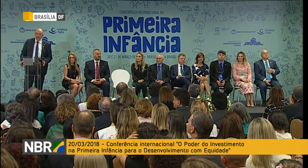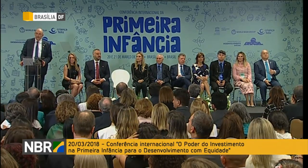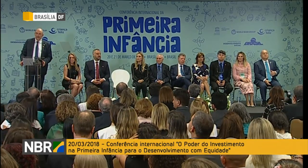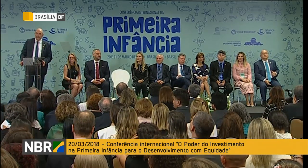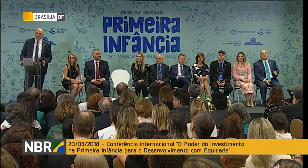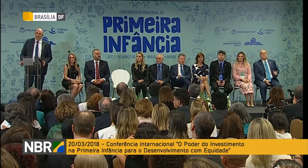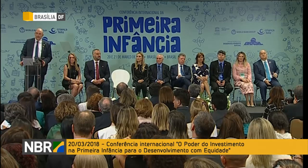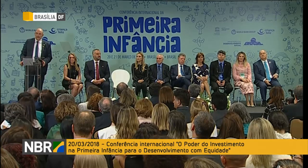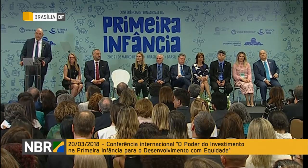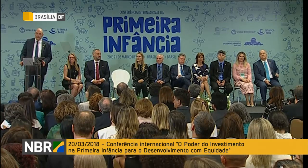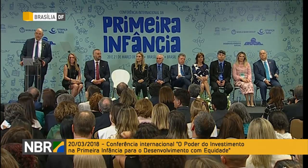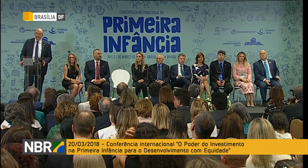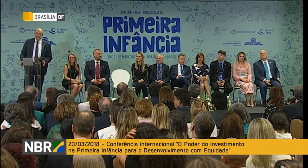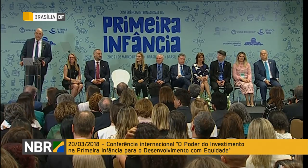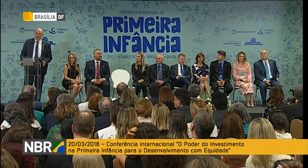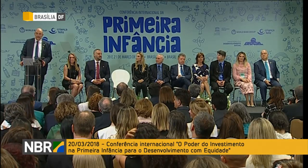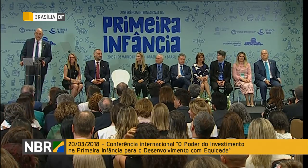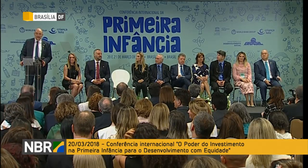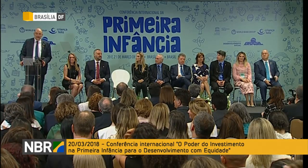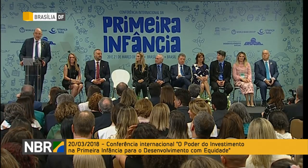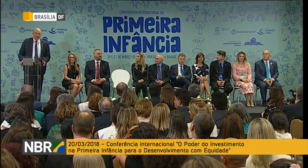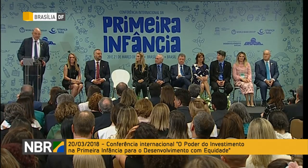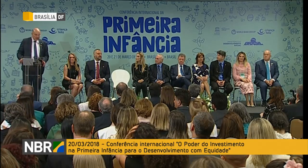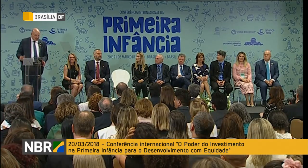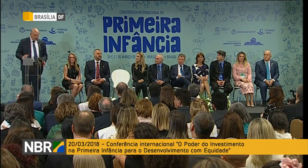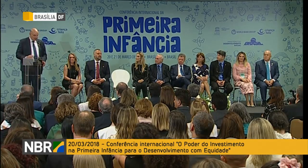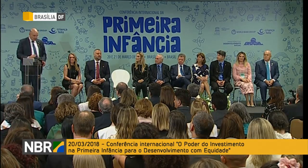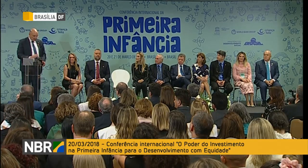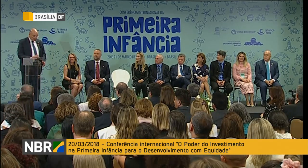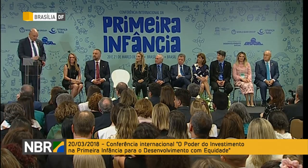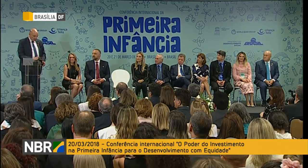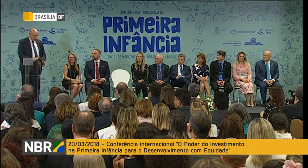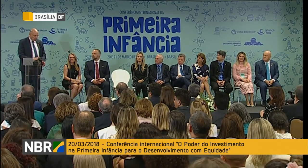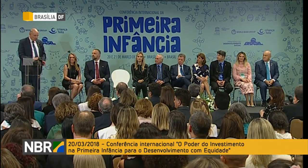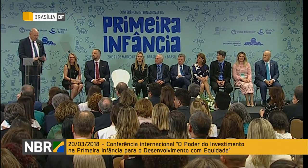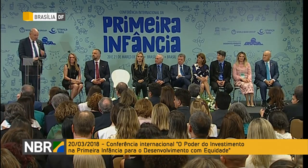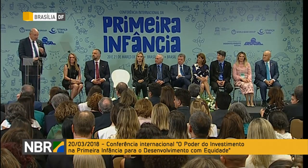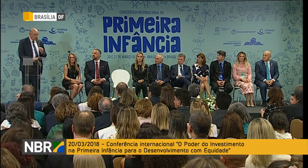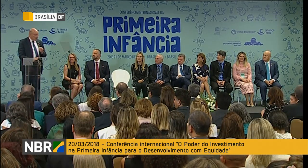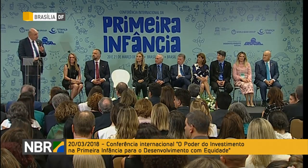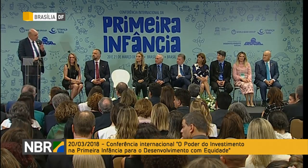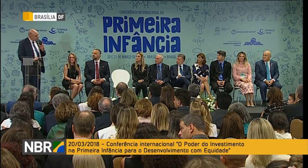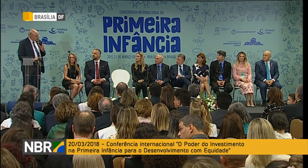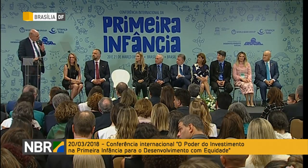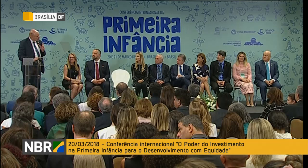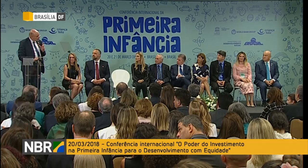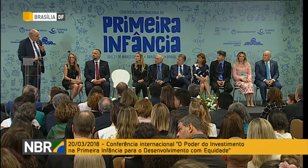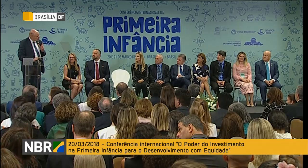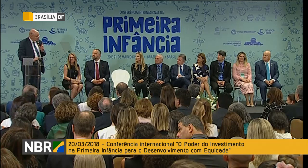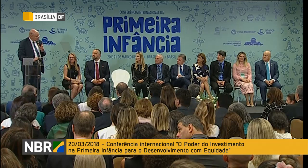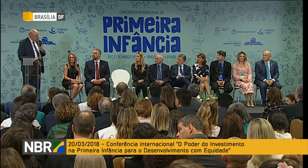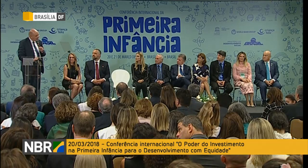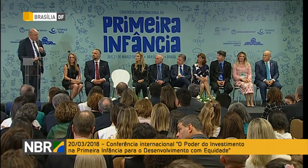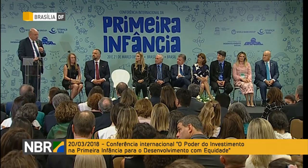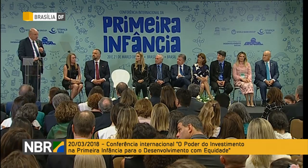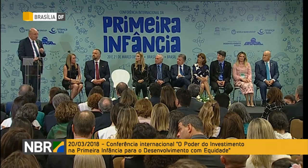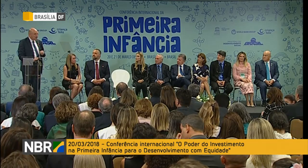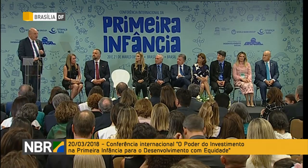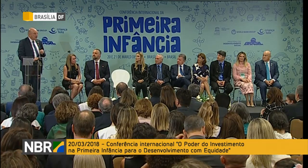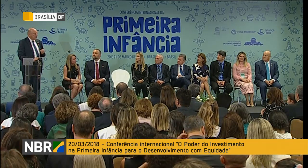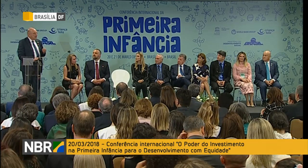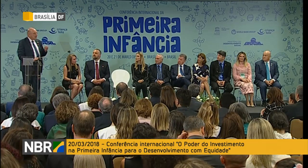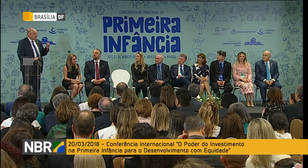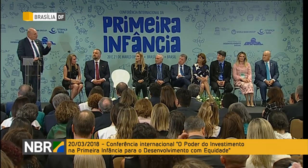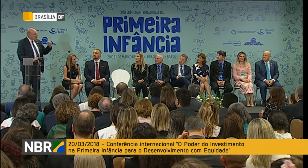a ANUP, a Associação Nacional das Universidades Privadas. As universidades privadas do Brasil, presidente, que tem a maioria dos alunos universitários do